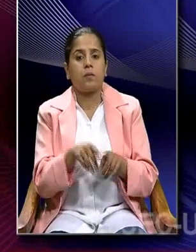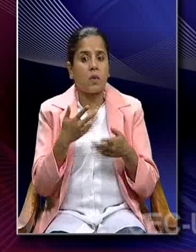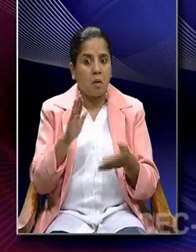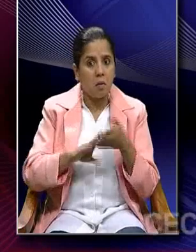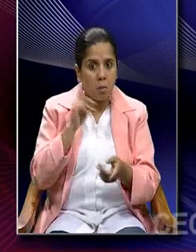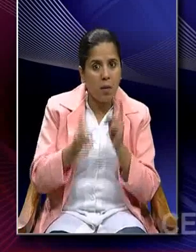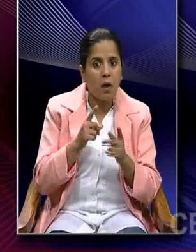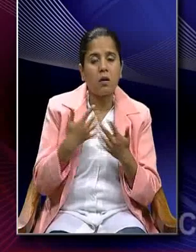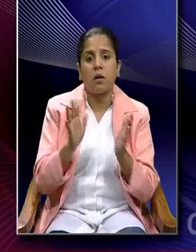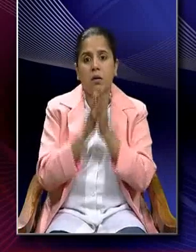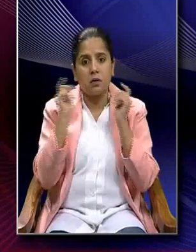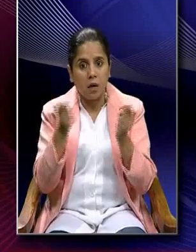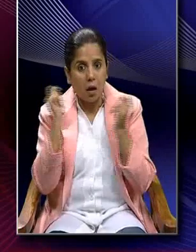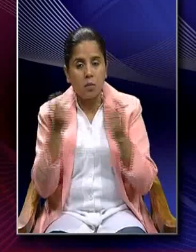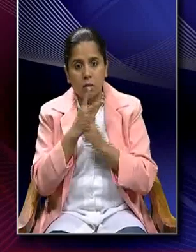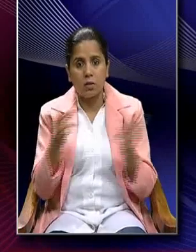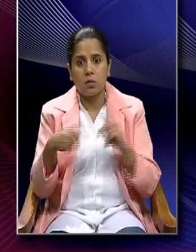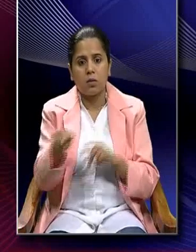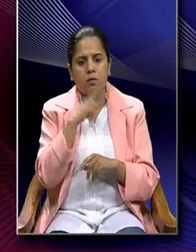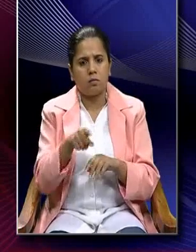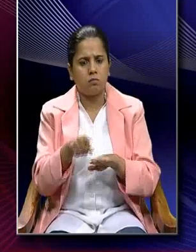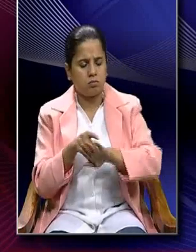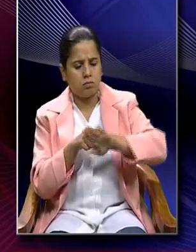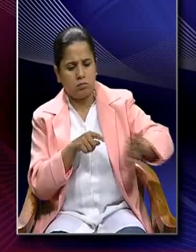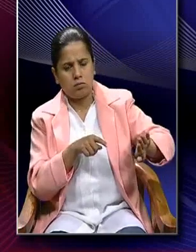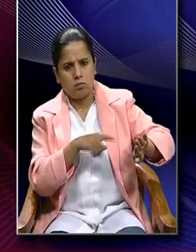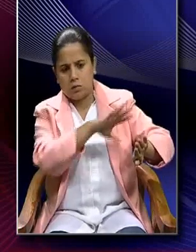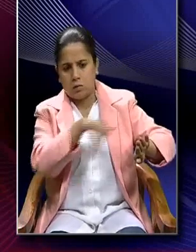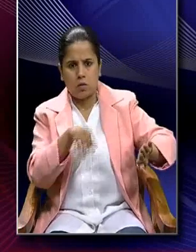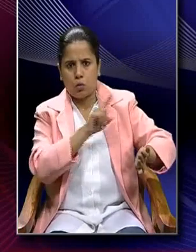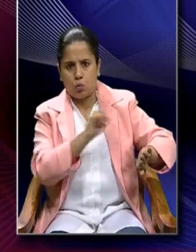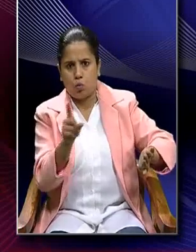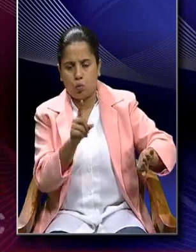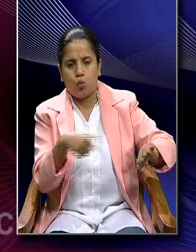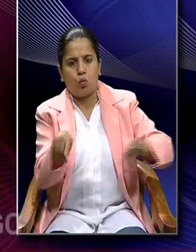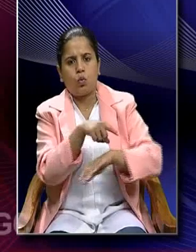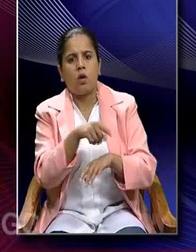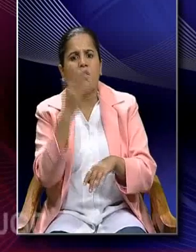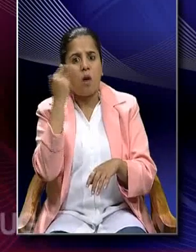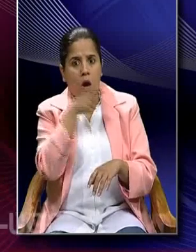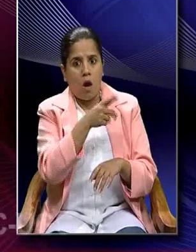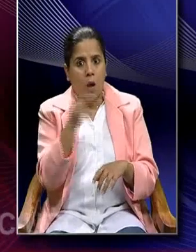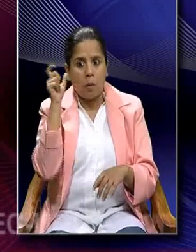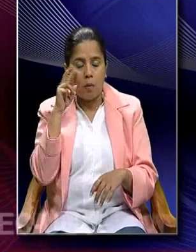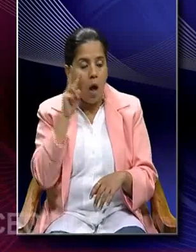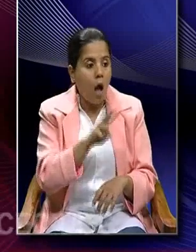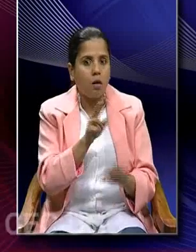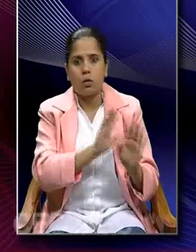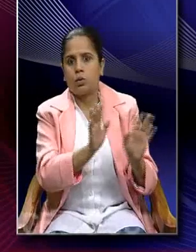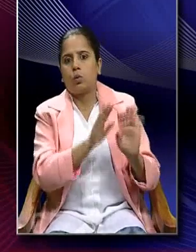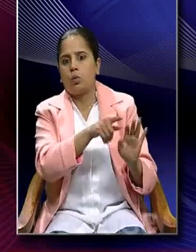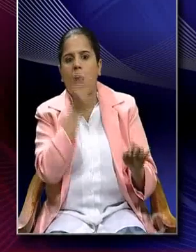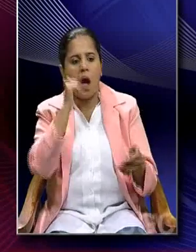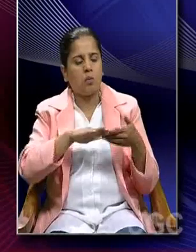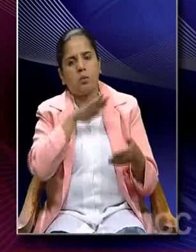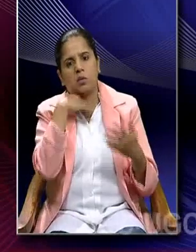or celebration in the family, she would be ostracized, kept away, कि उनका छाया भी नहीं आना चाहिए, because she